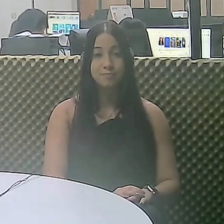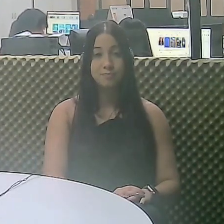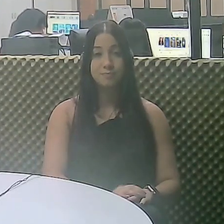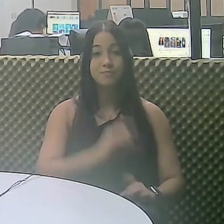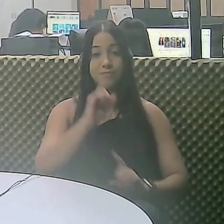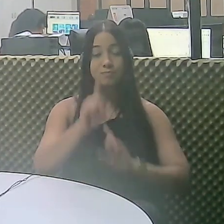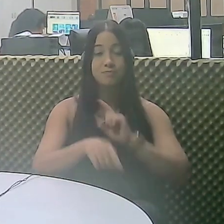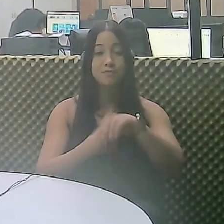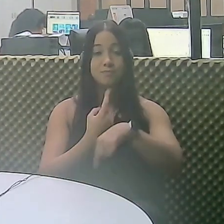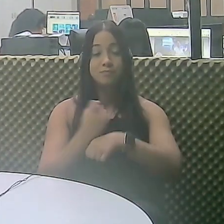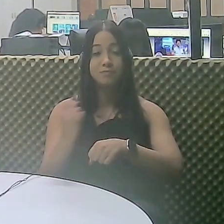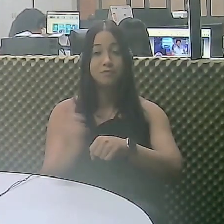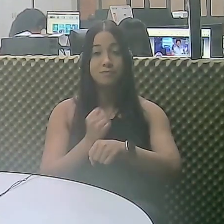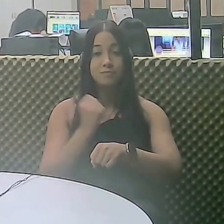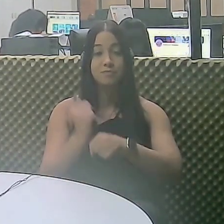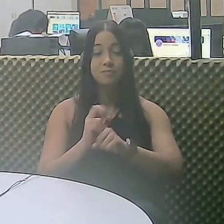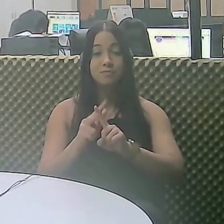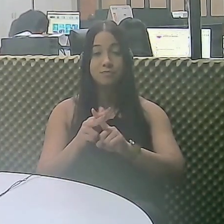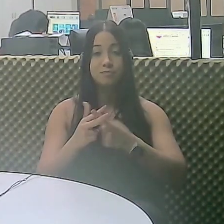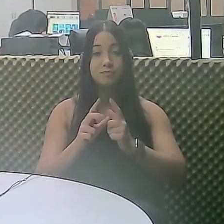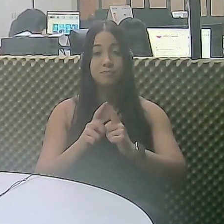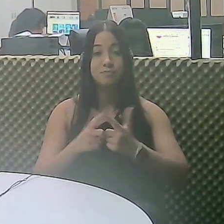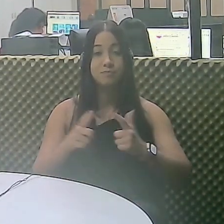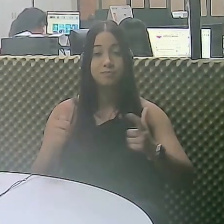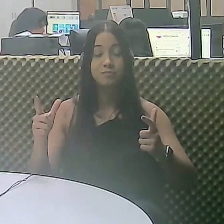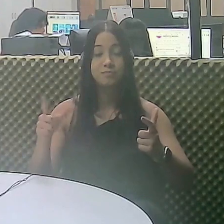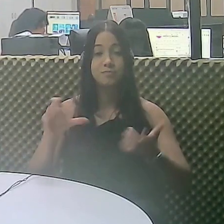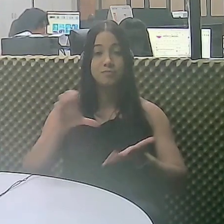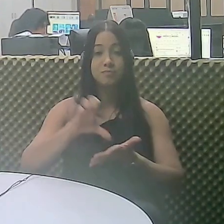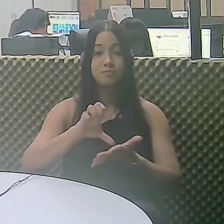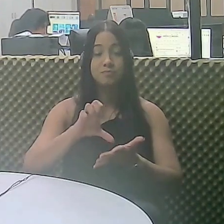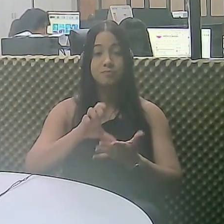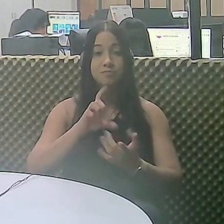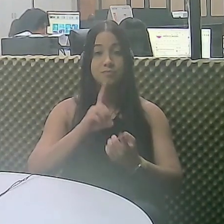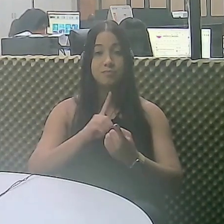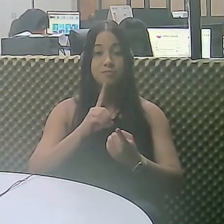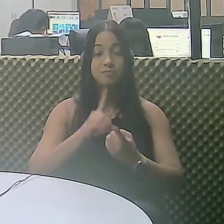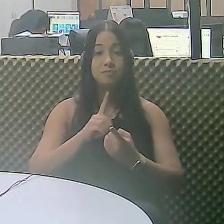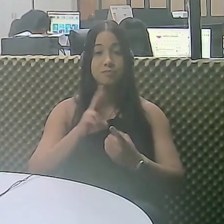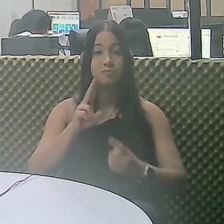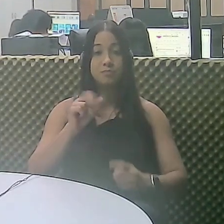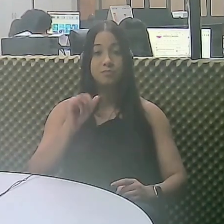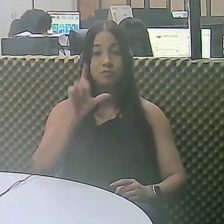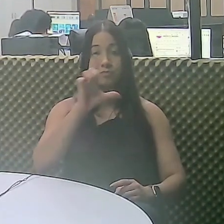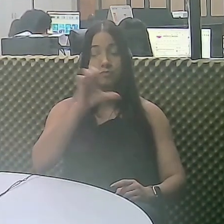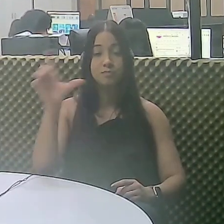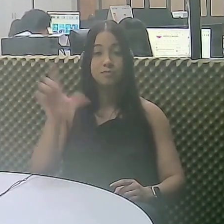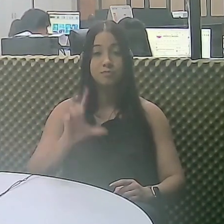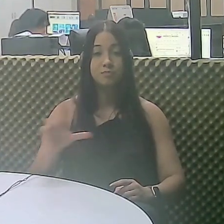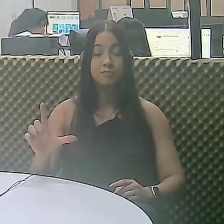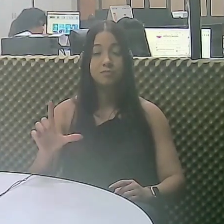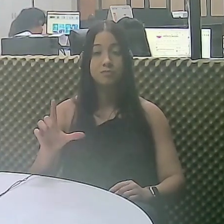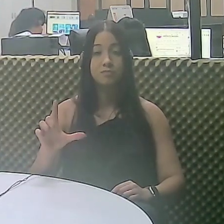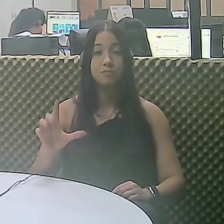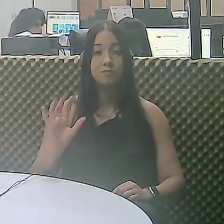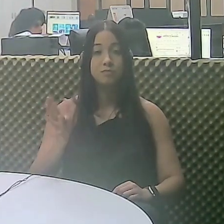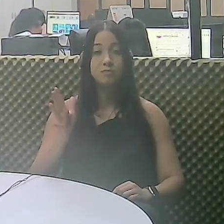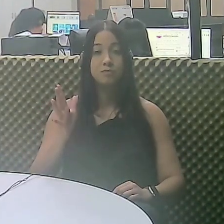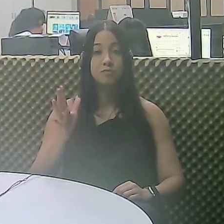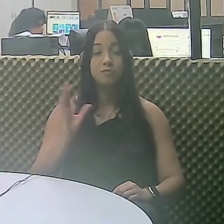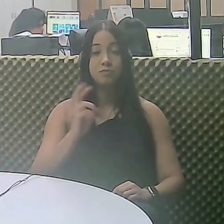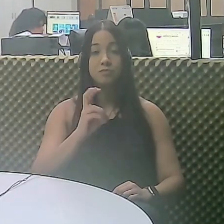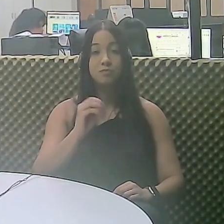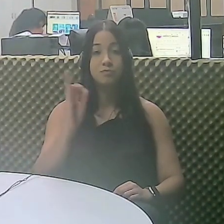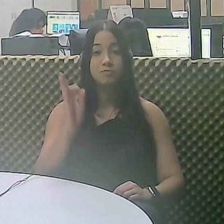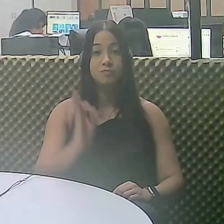do avanço das obras de reforma e ampliação da unidade de atendimento integrado a Uai Luizote de Freitas que já atingiram